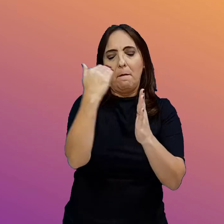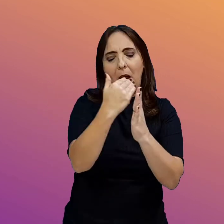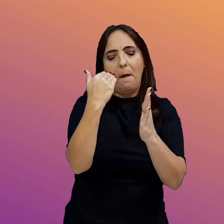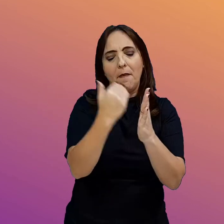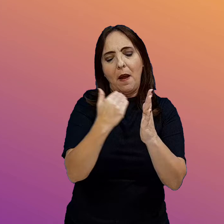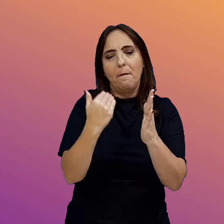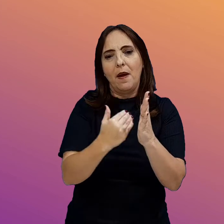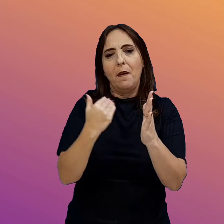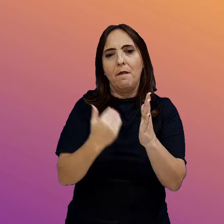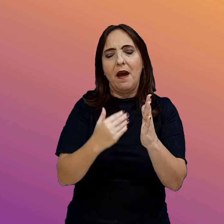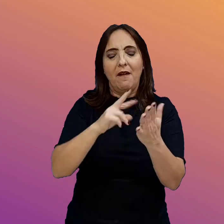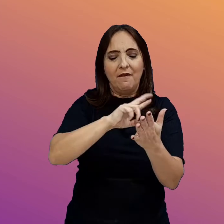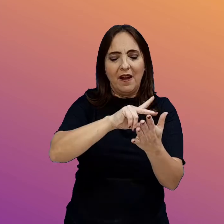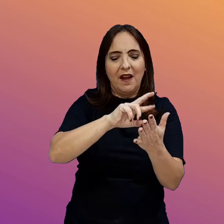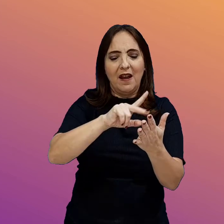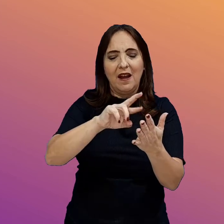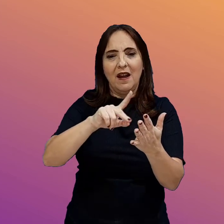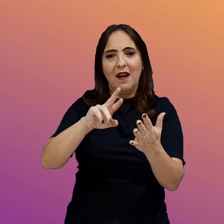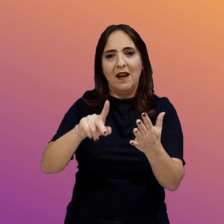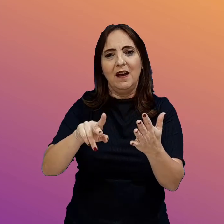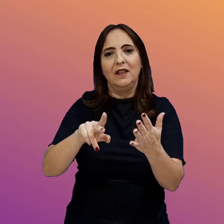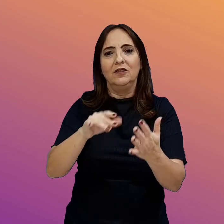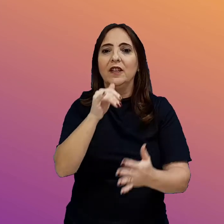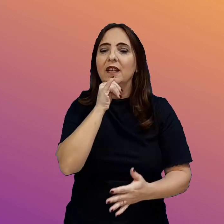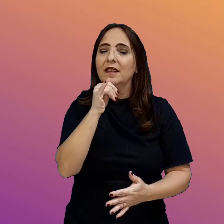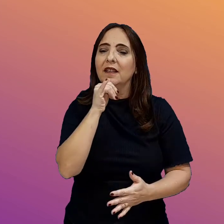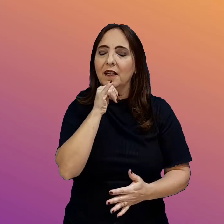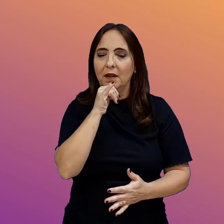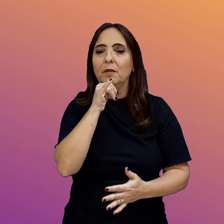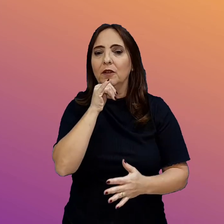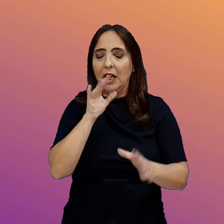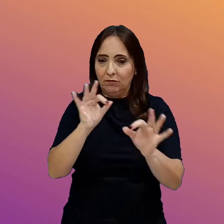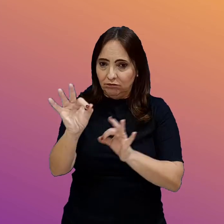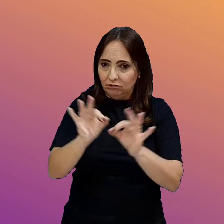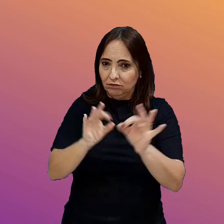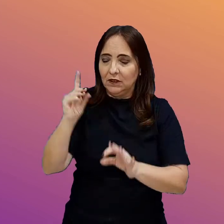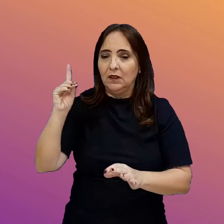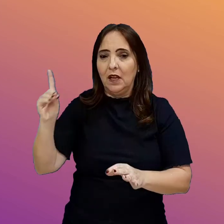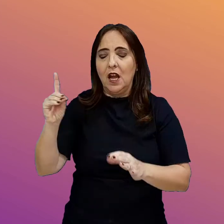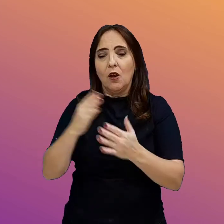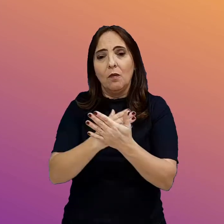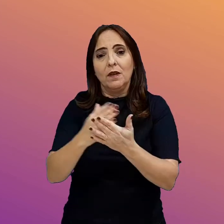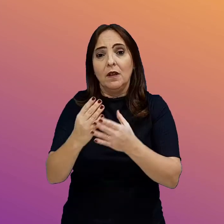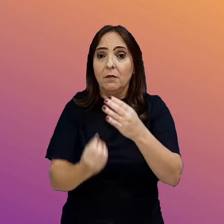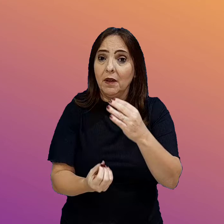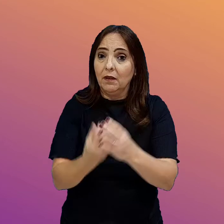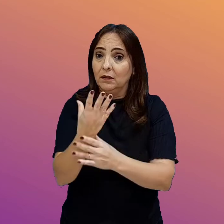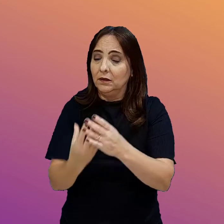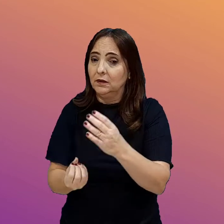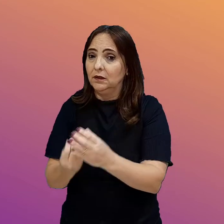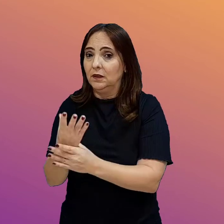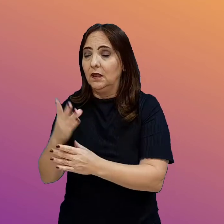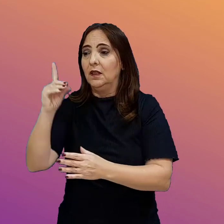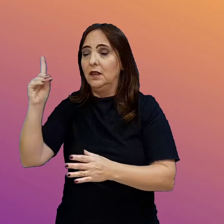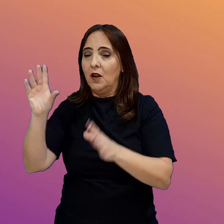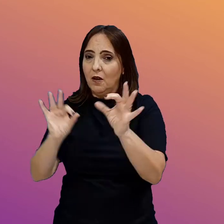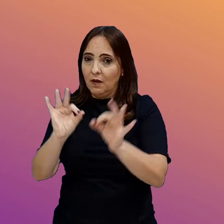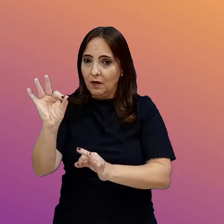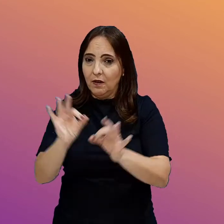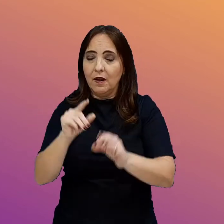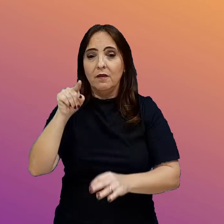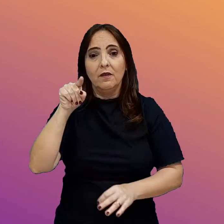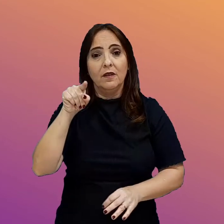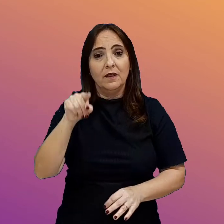da organização de Deus, a começar pela sua criação. O nosso Deus, ele é um Deus organizado. Você é a